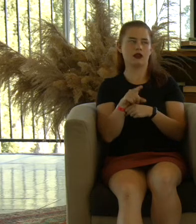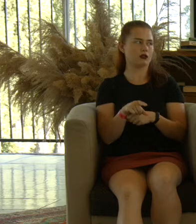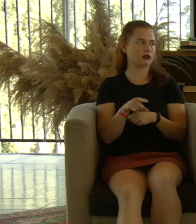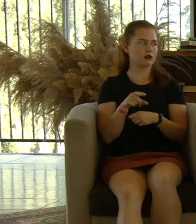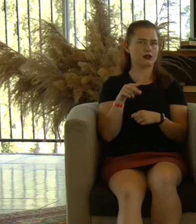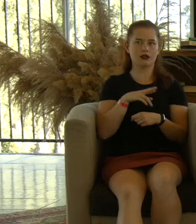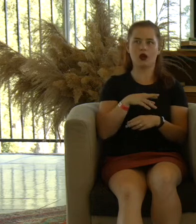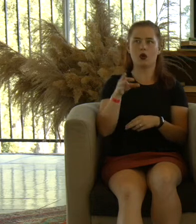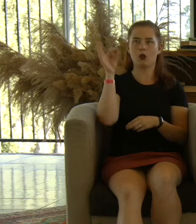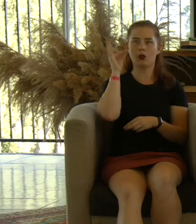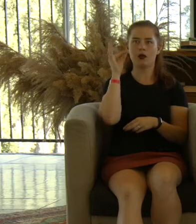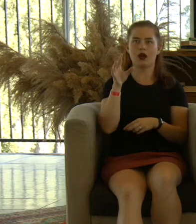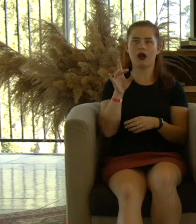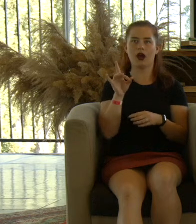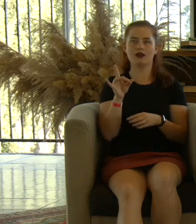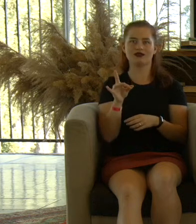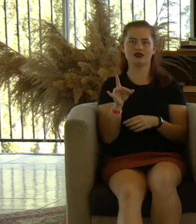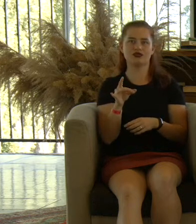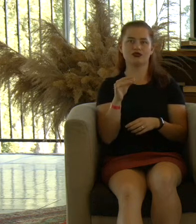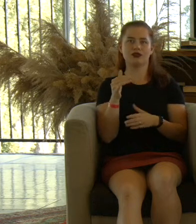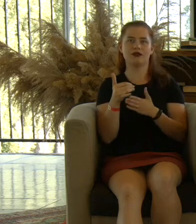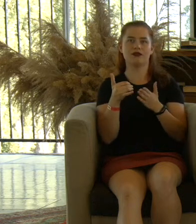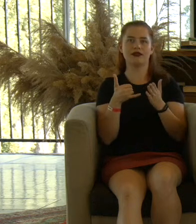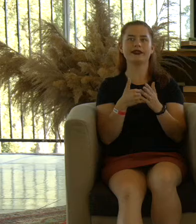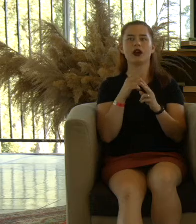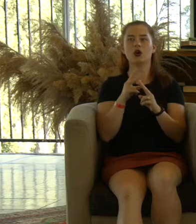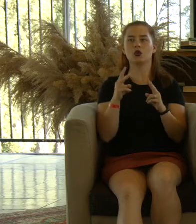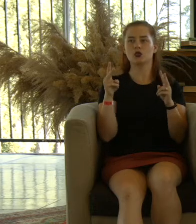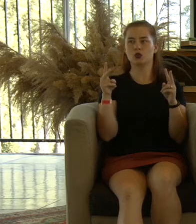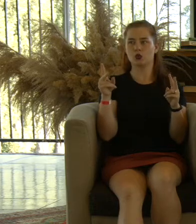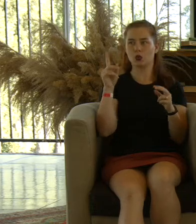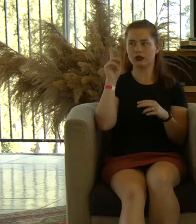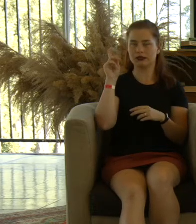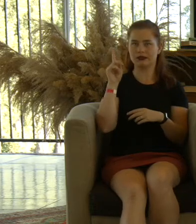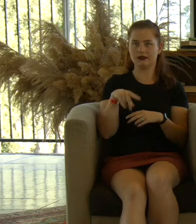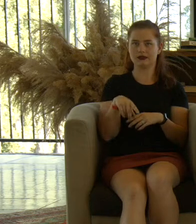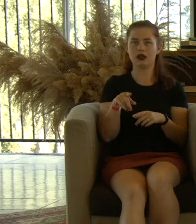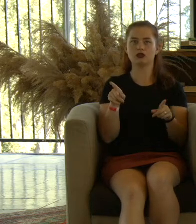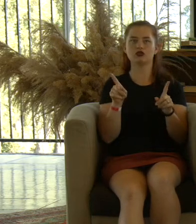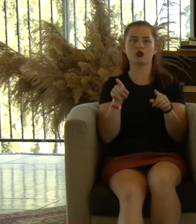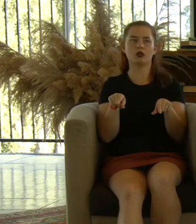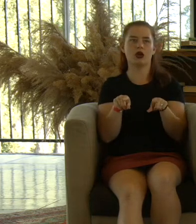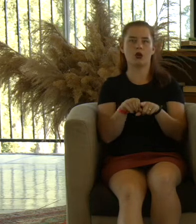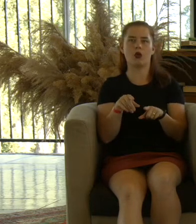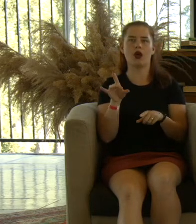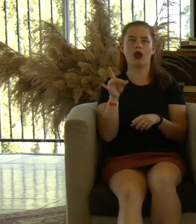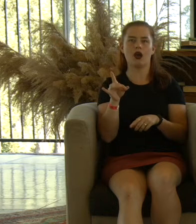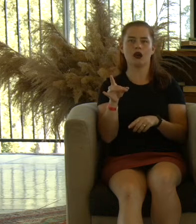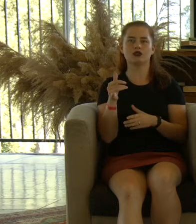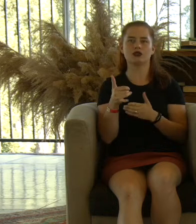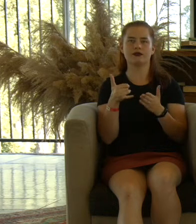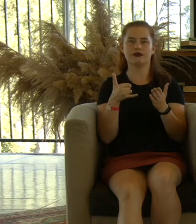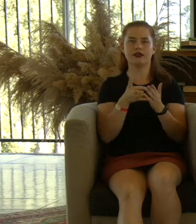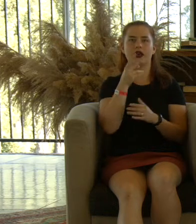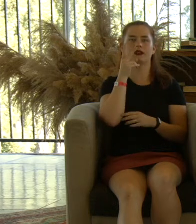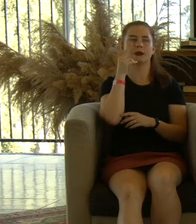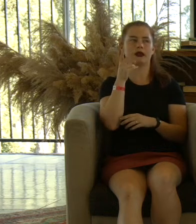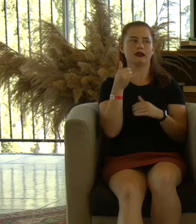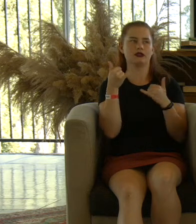я здесь упомянул оранжевые вина. Кто знает, что такое оранжевые вина? Смотрите,